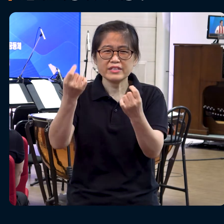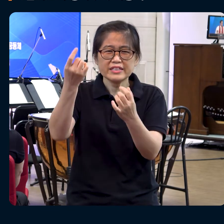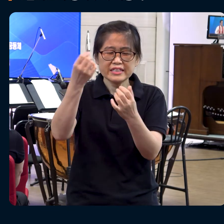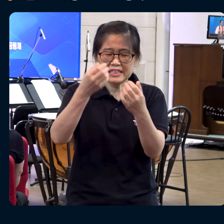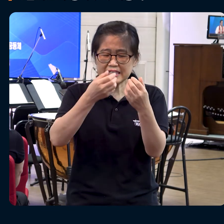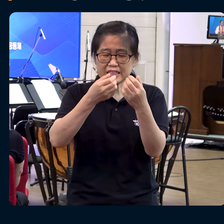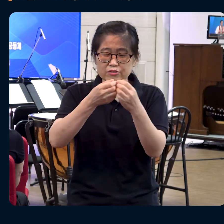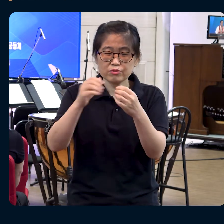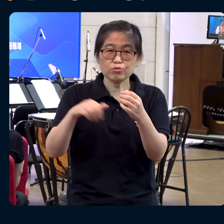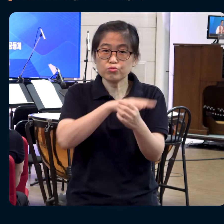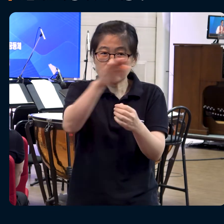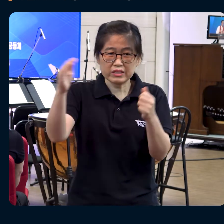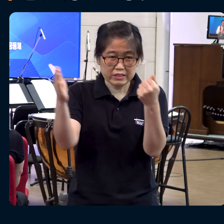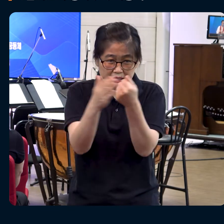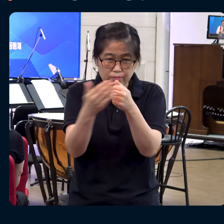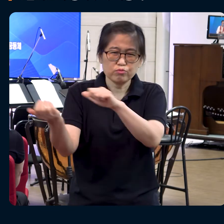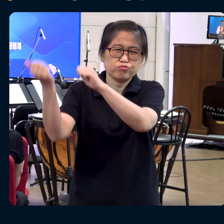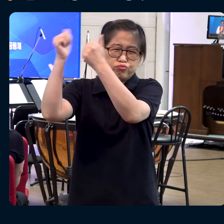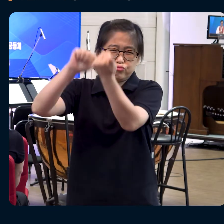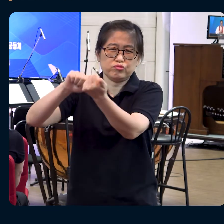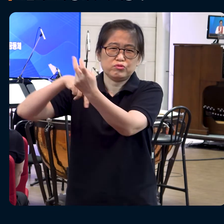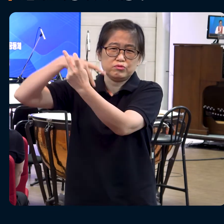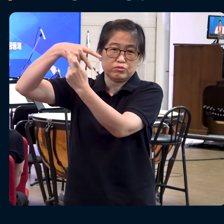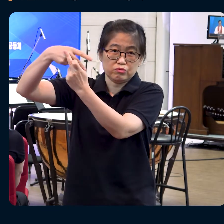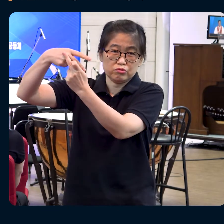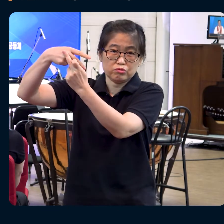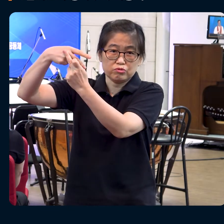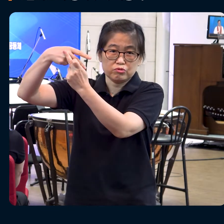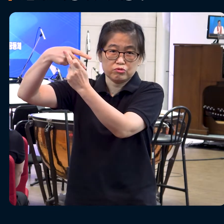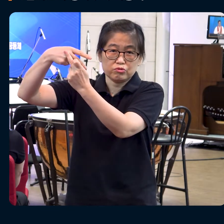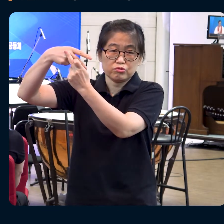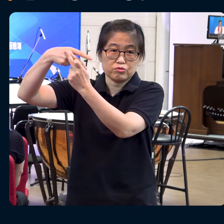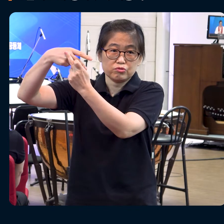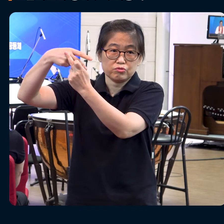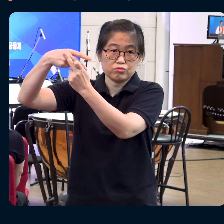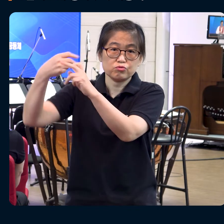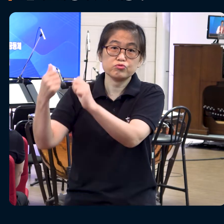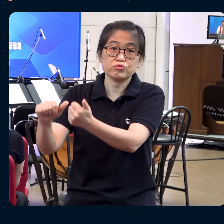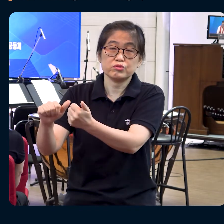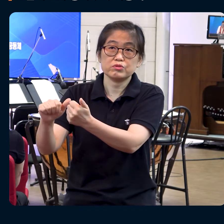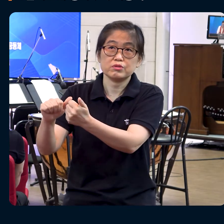말 그대로예요. 쪼갠 고기처럼 찢기신 거예요. 누구 때문에? 우리 때문에.